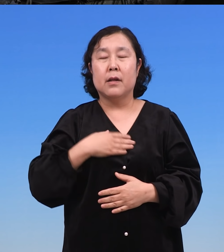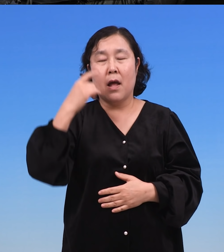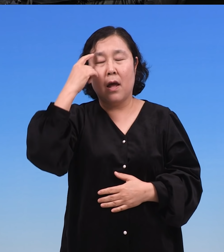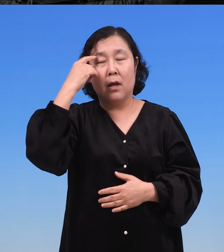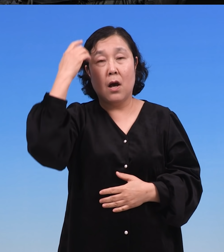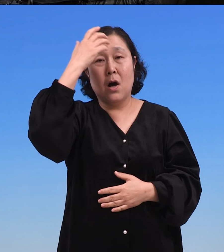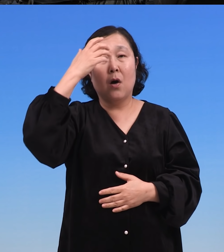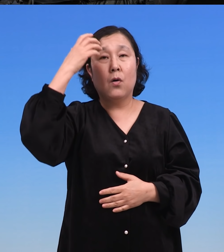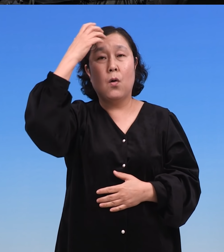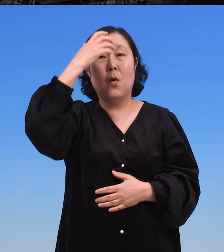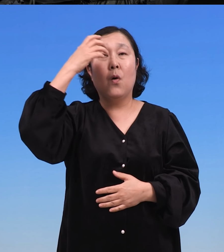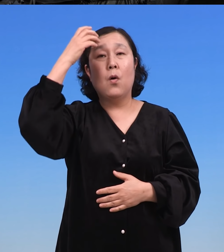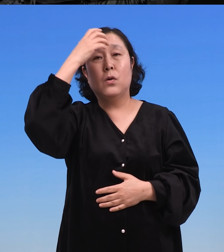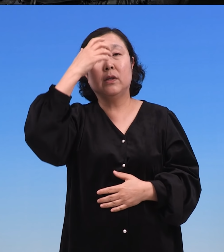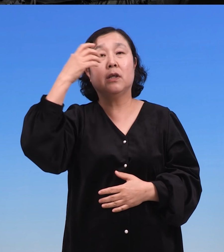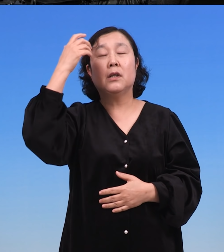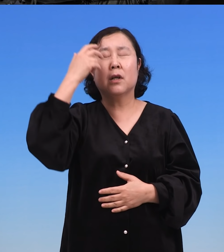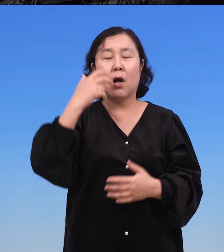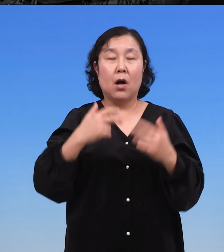내 영혼 즐거이